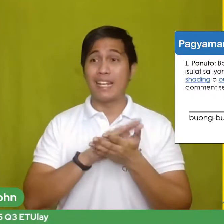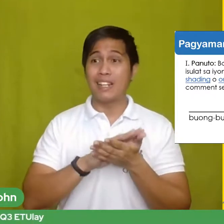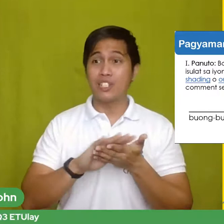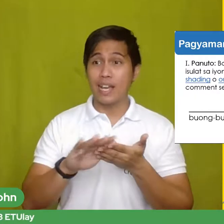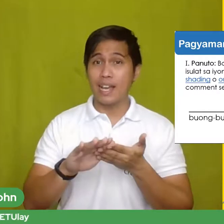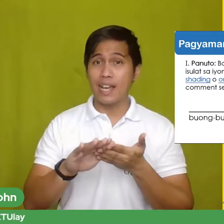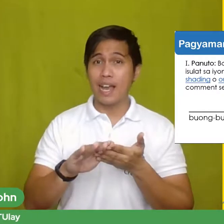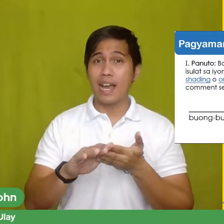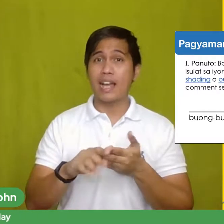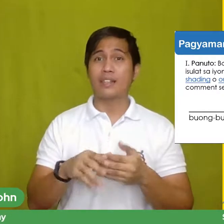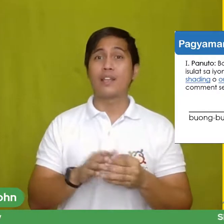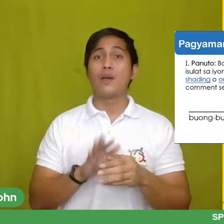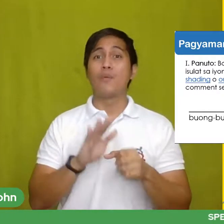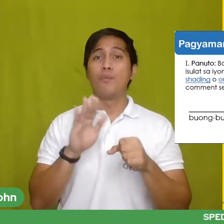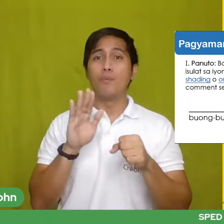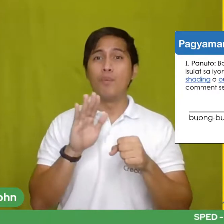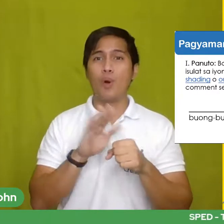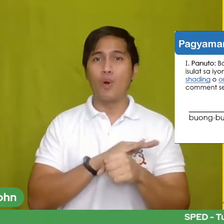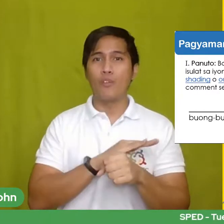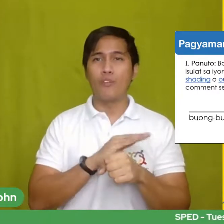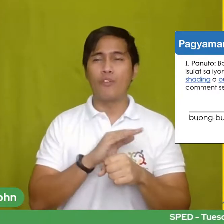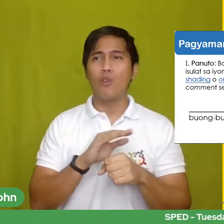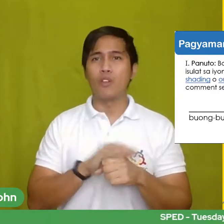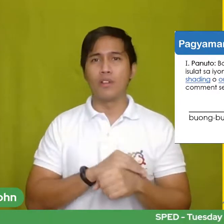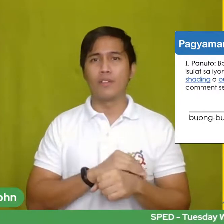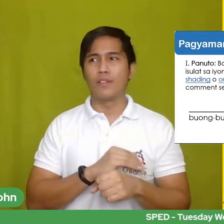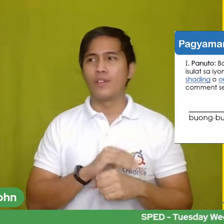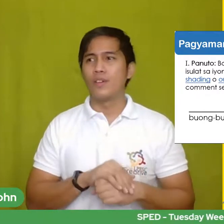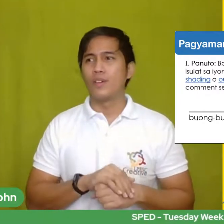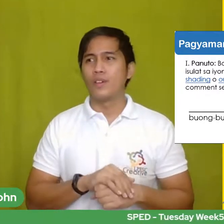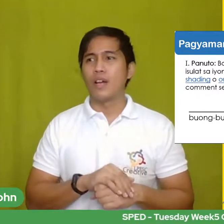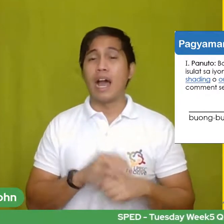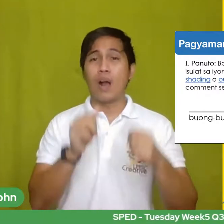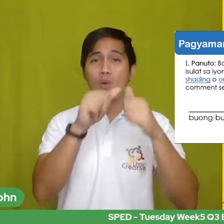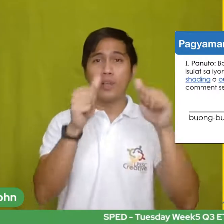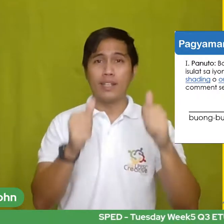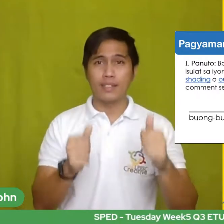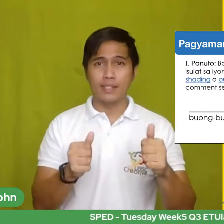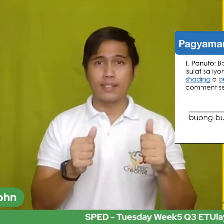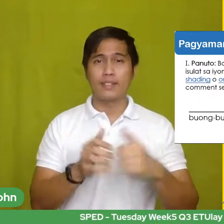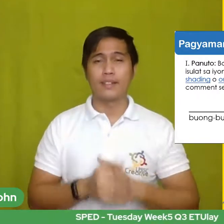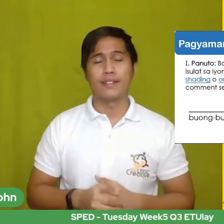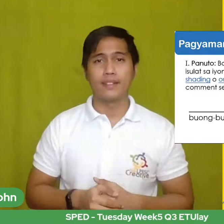Malinis siya at buo, full, ang hugis.